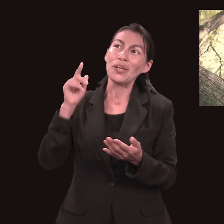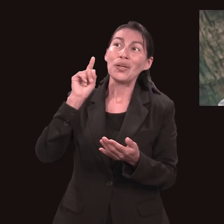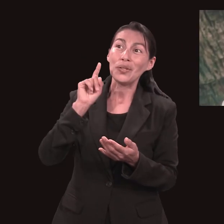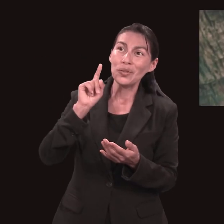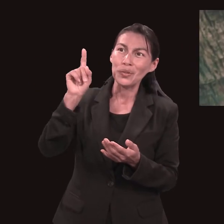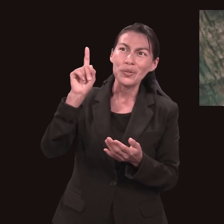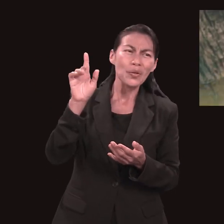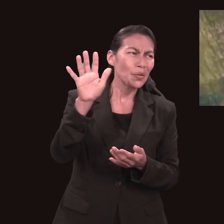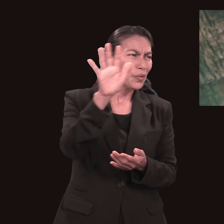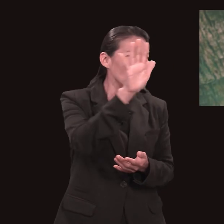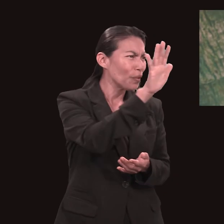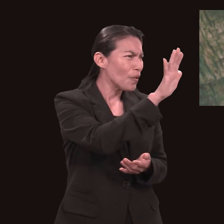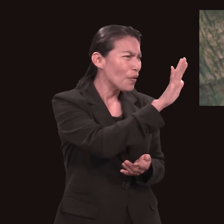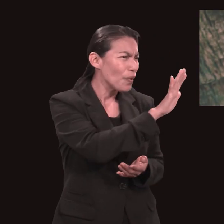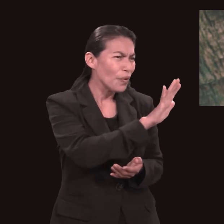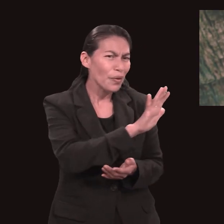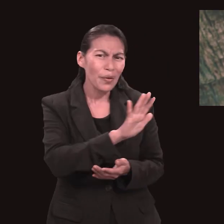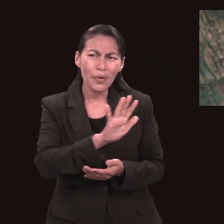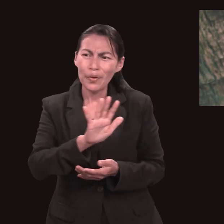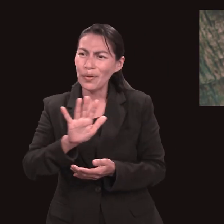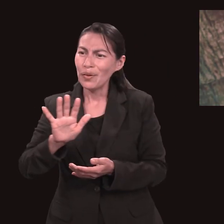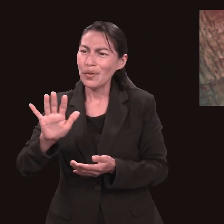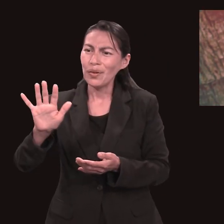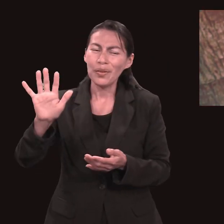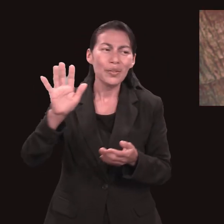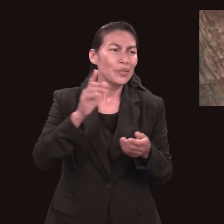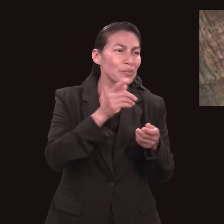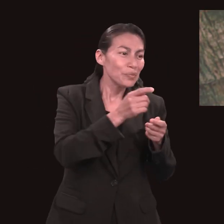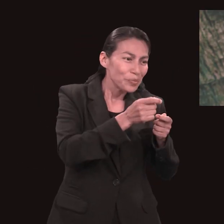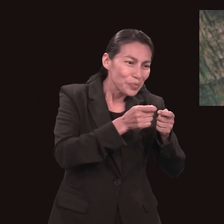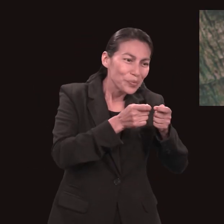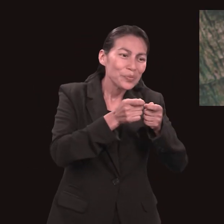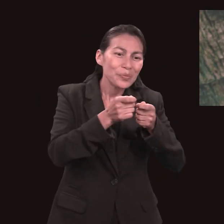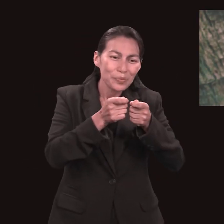no tú tienes el control